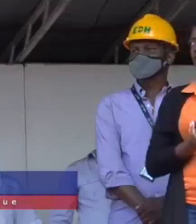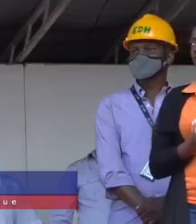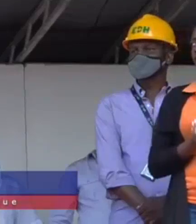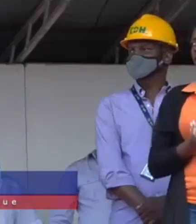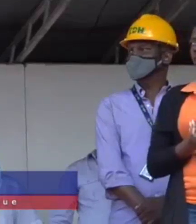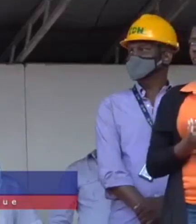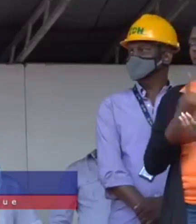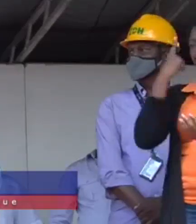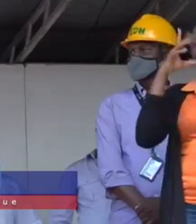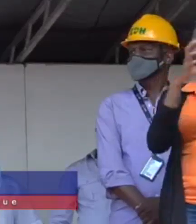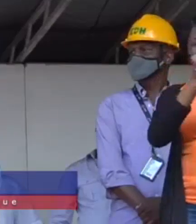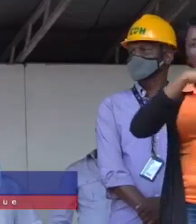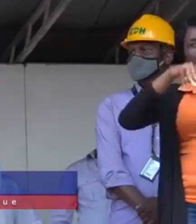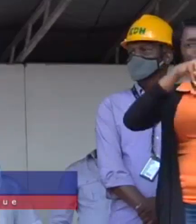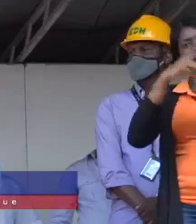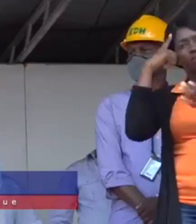pour le central électrique pour mettre